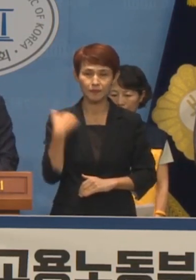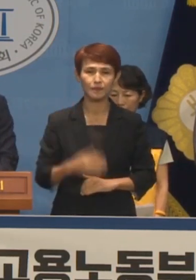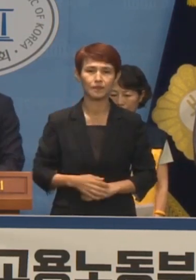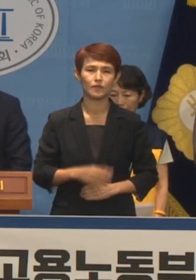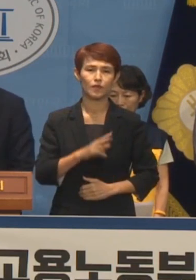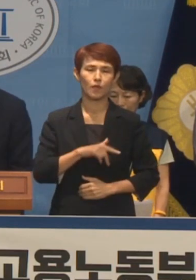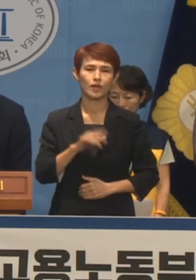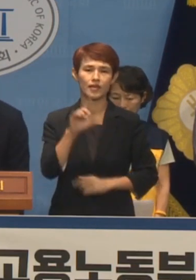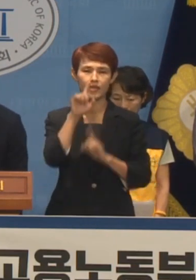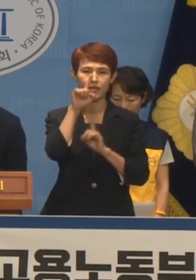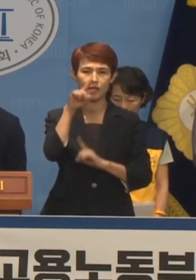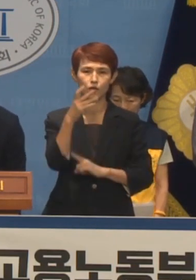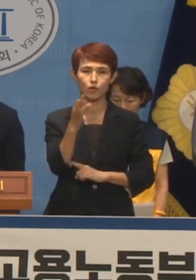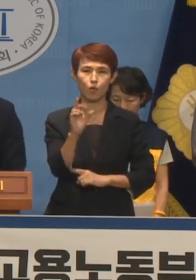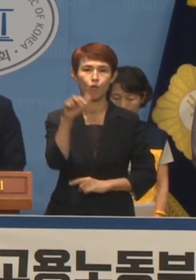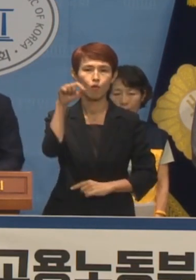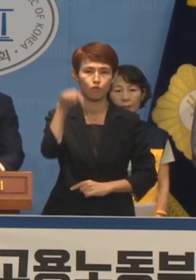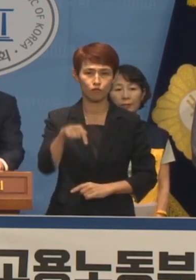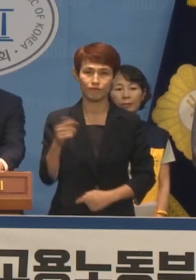합니다.